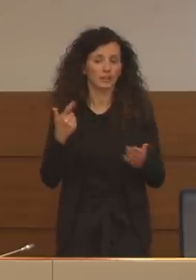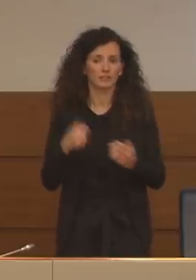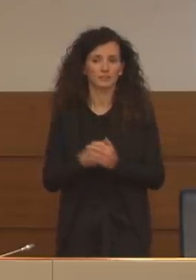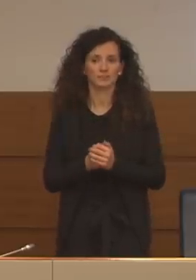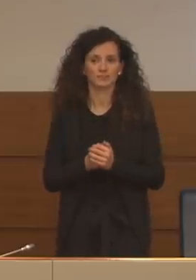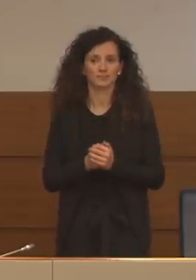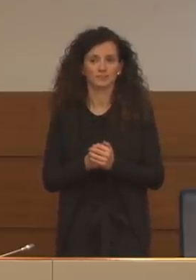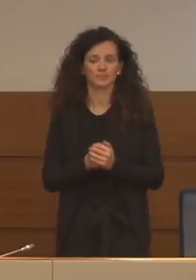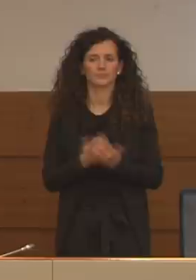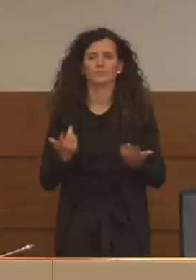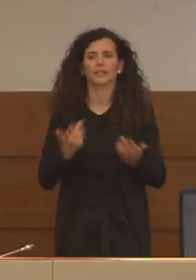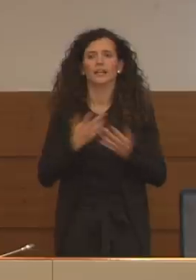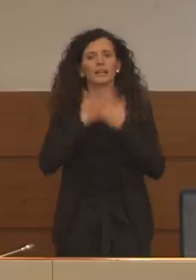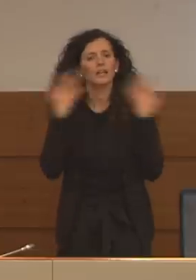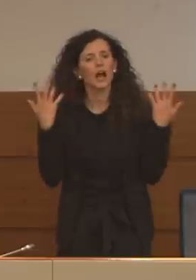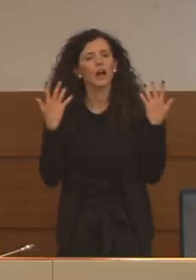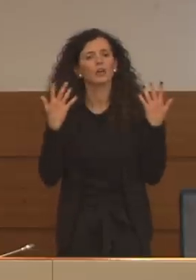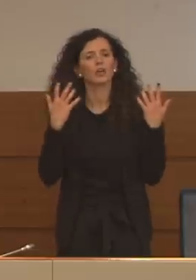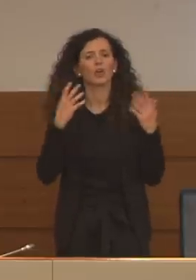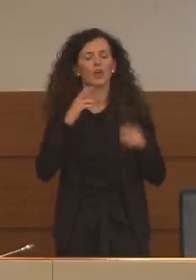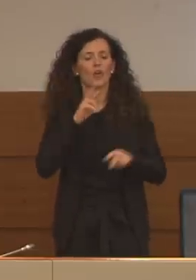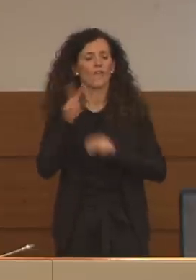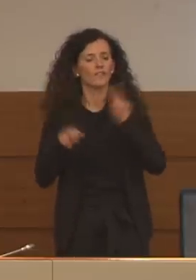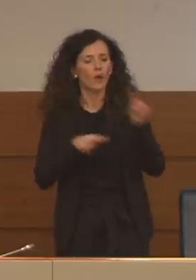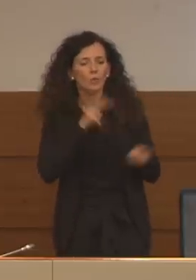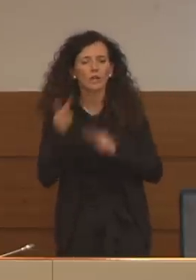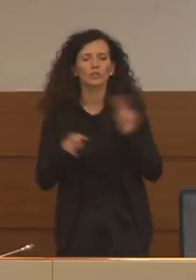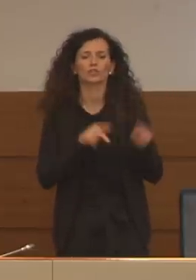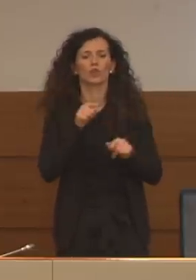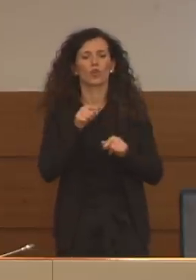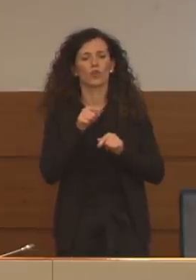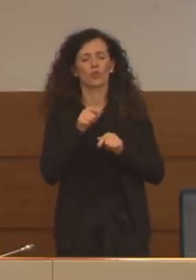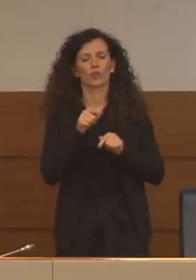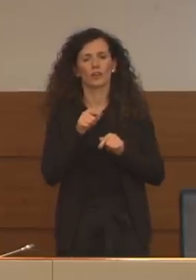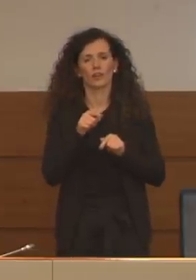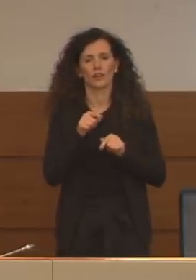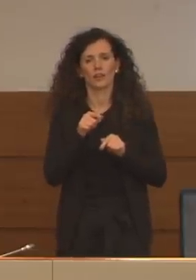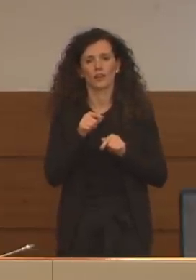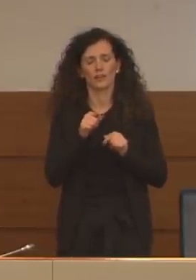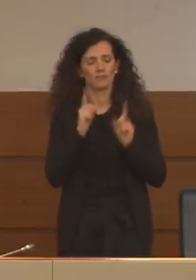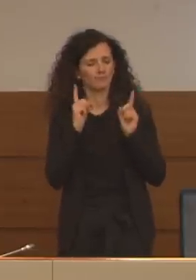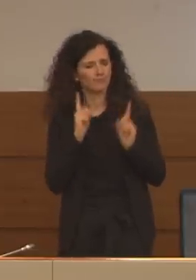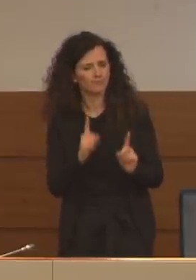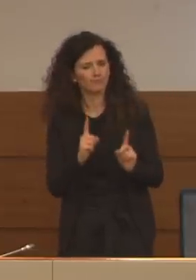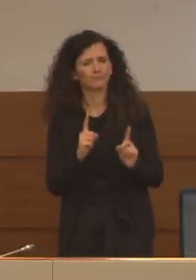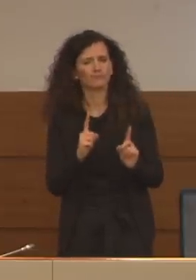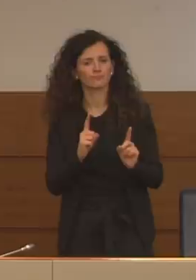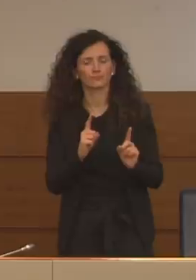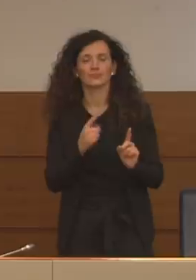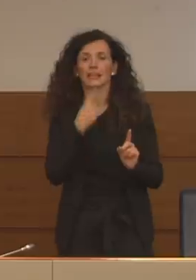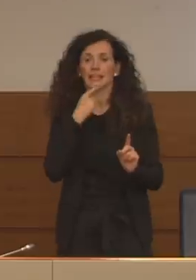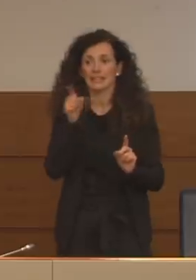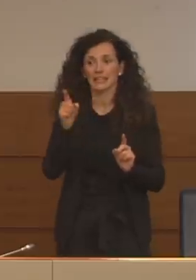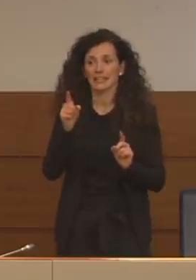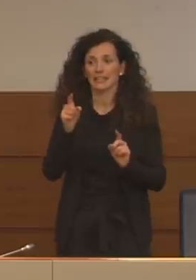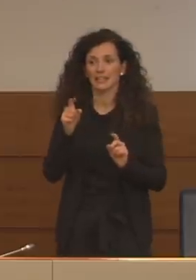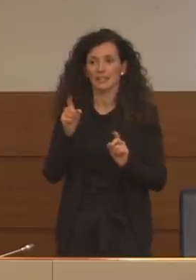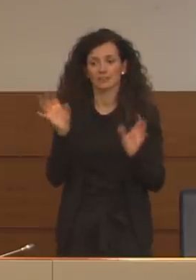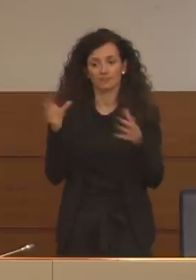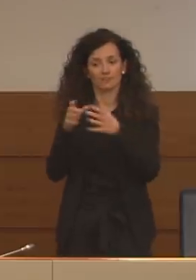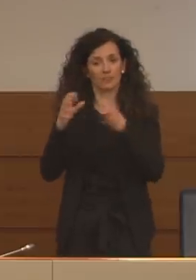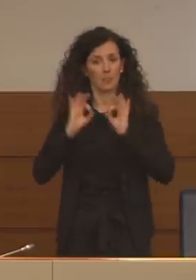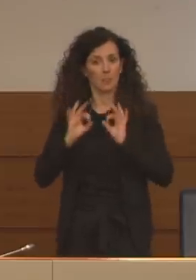anche le valutazioni saranno delle valutazioni adeguate da parte delle forze dell'ordine